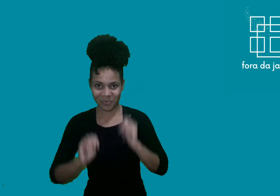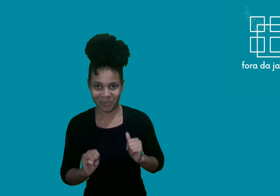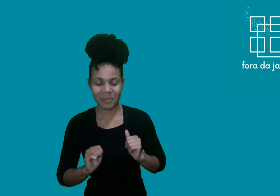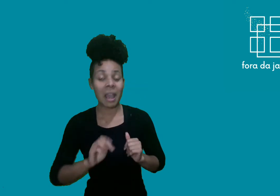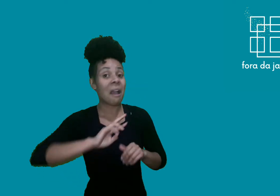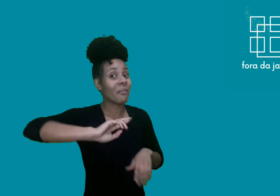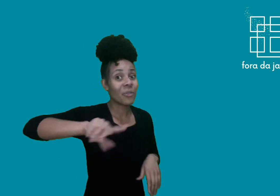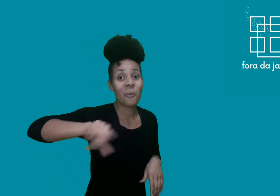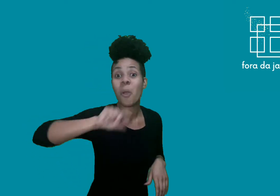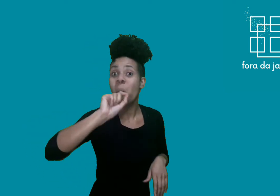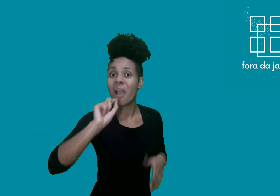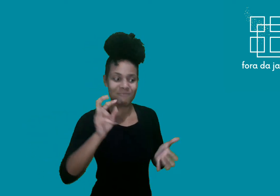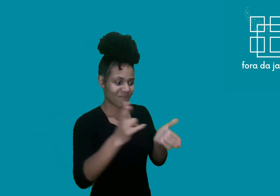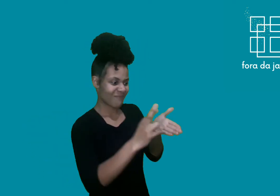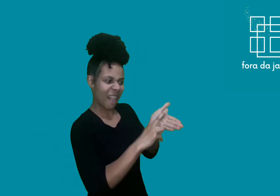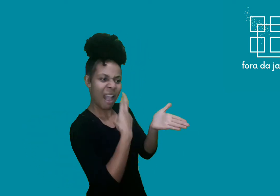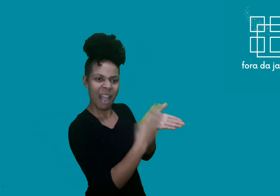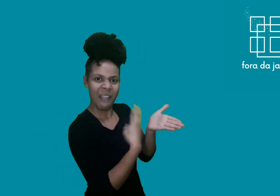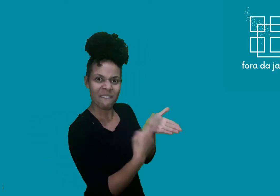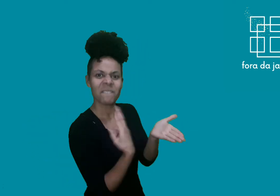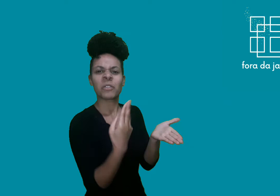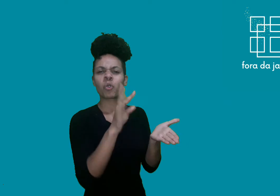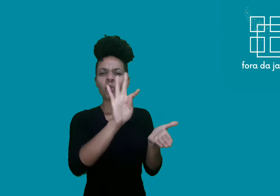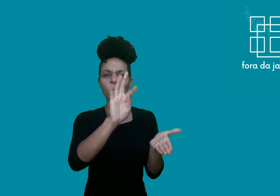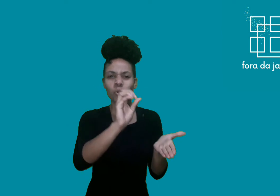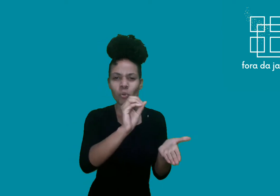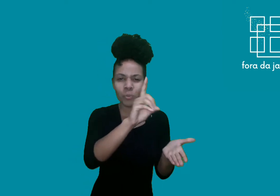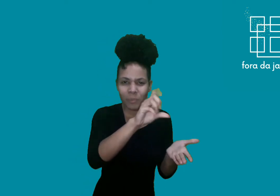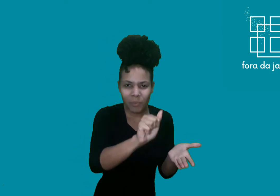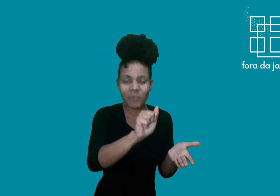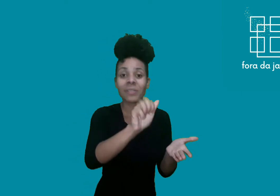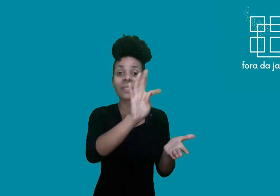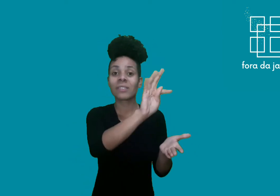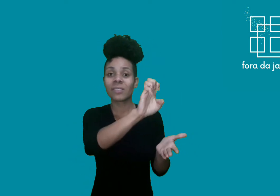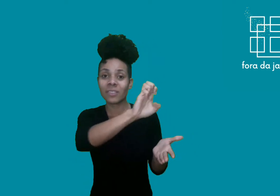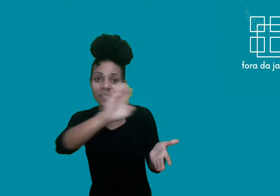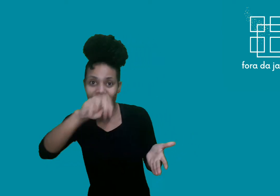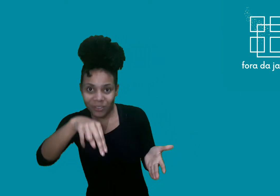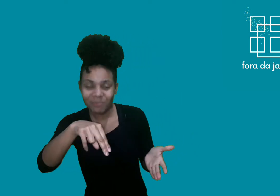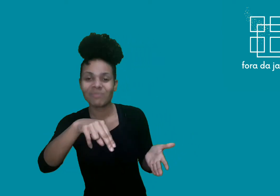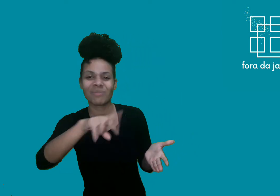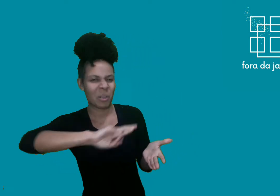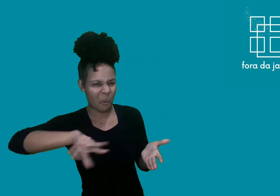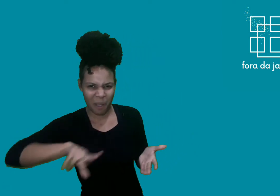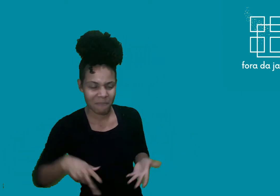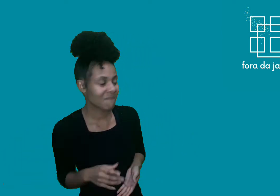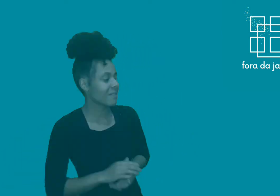que não consegue responder mesmo. Eu, por um tempo, conseguia responder isso. E chegou um momento da minha vida que eu deu branco no meu